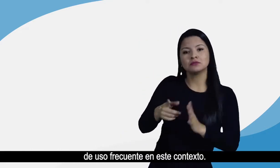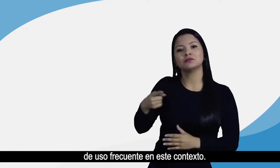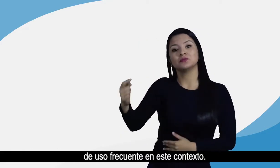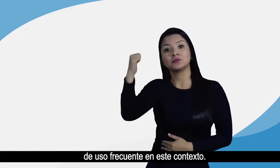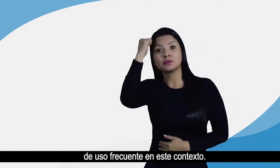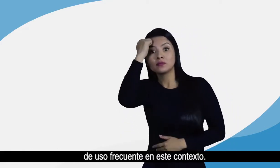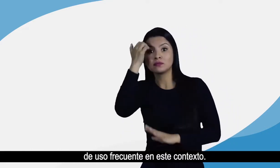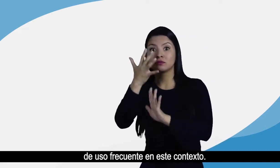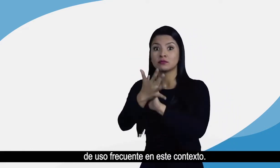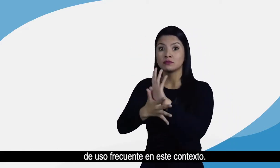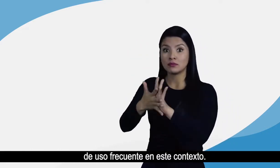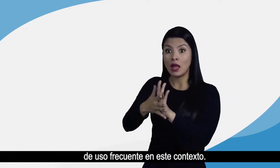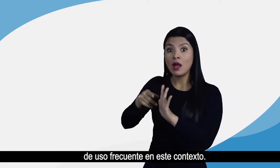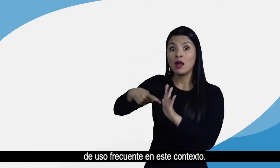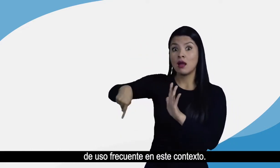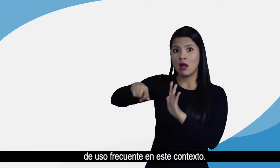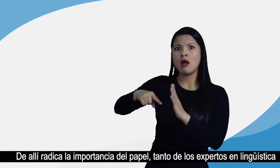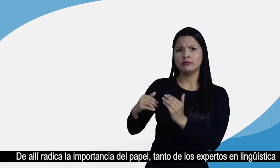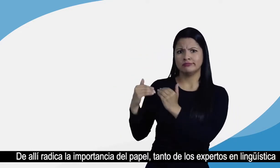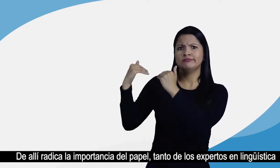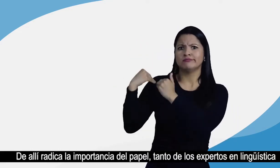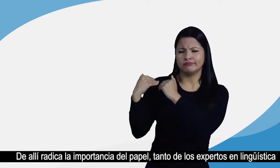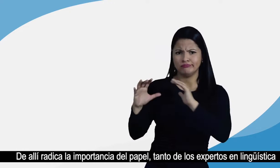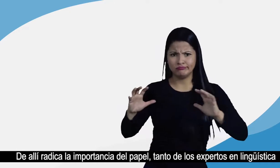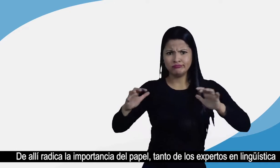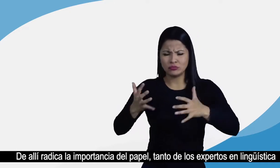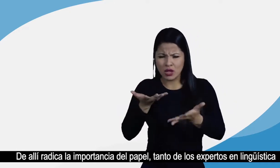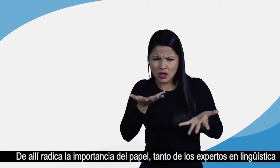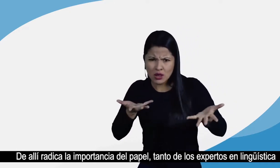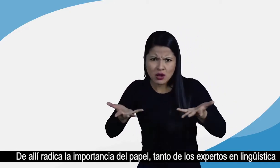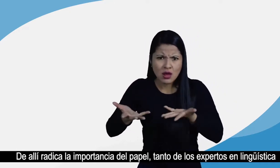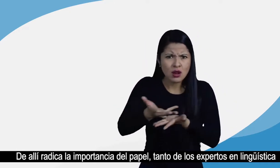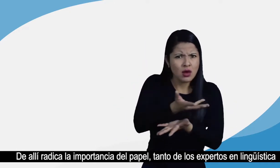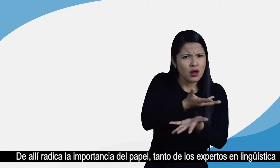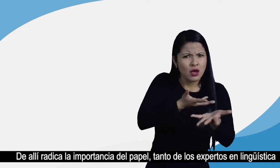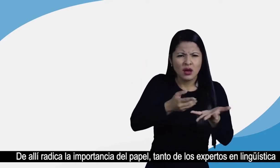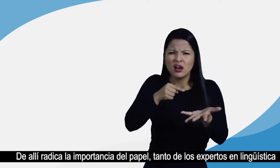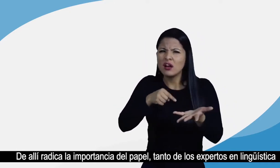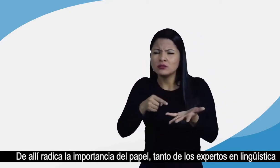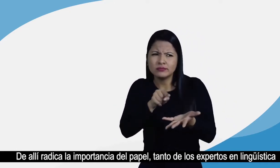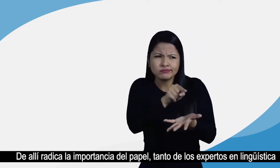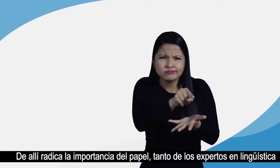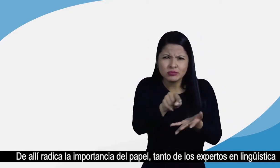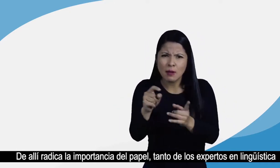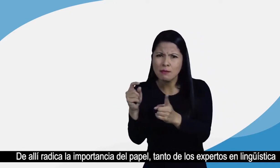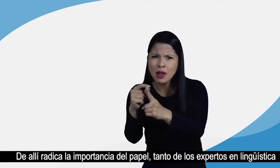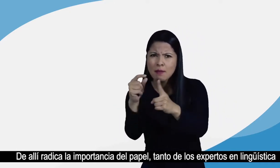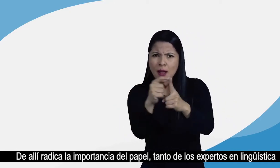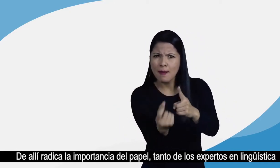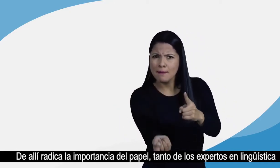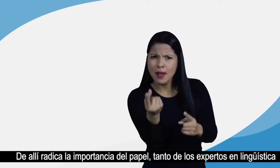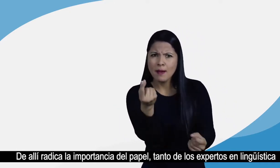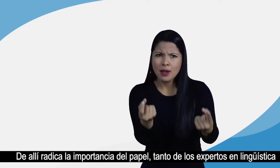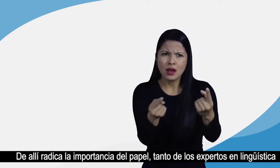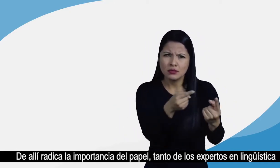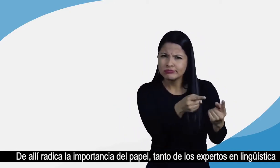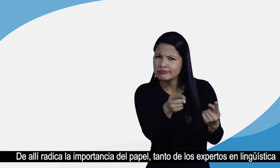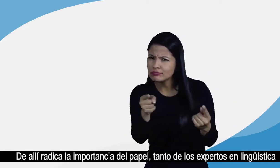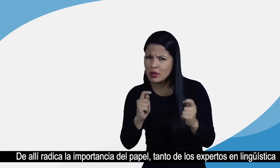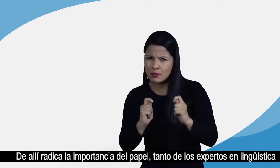frecuente en este contexto. De allí radica la importancia del papel, tanto de los expertos